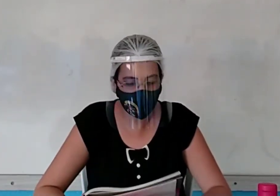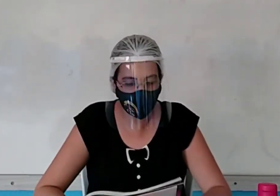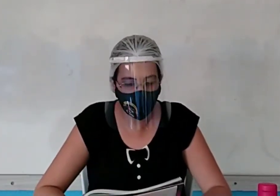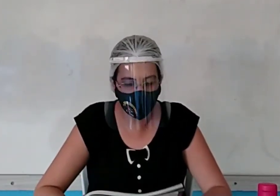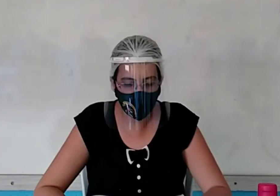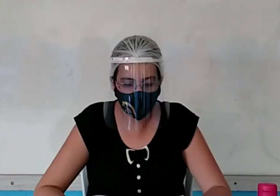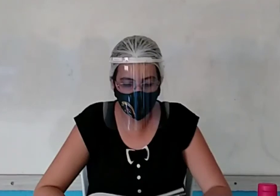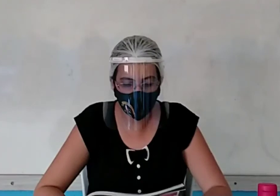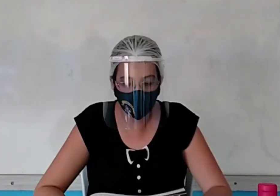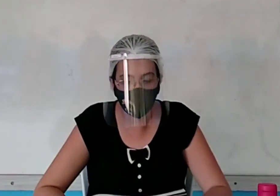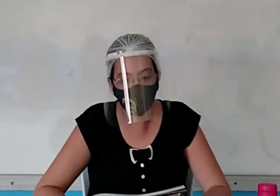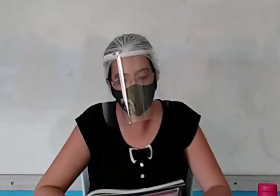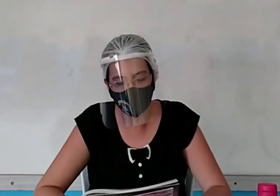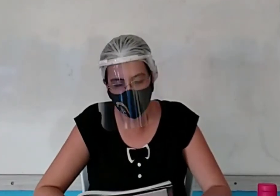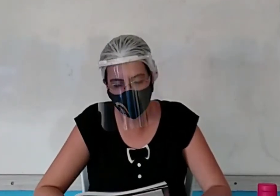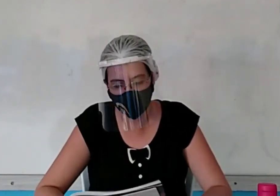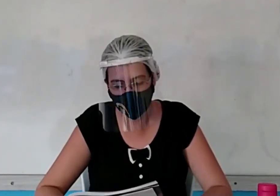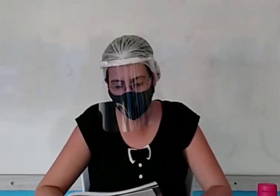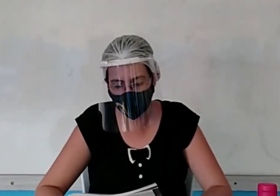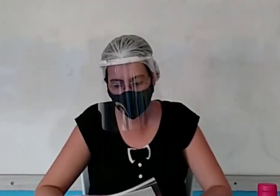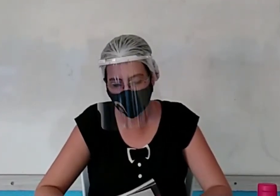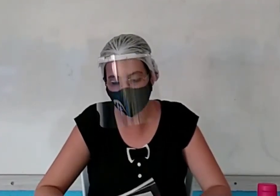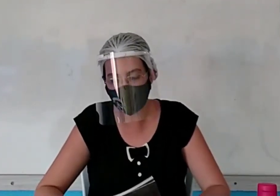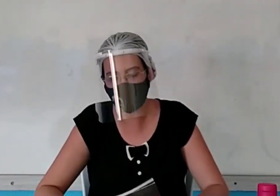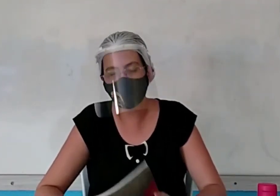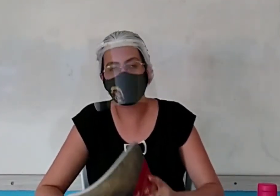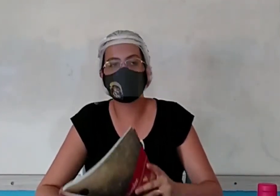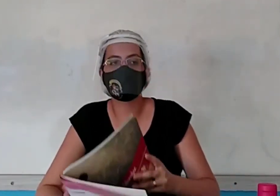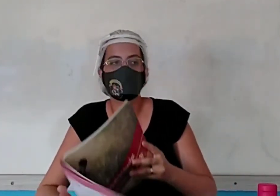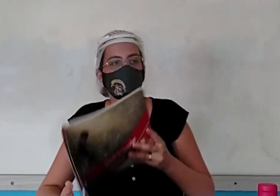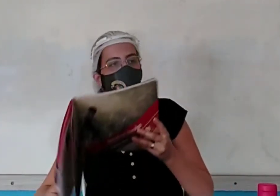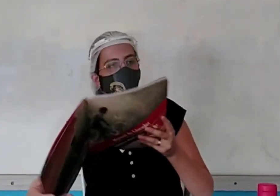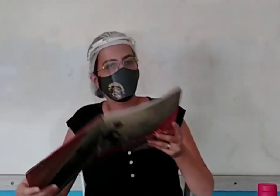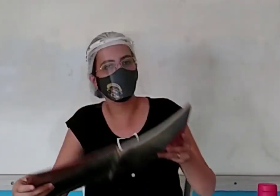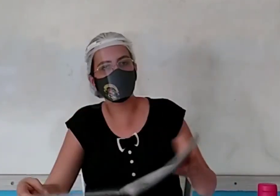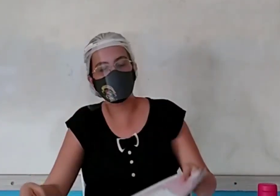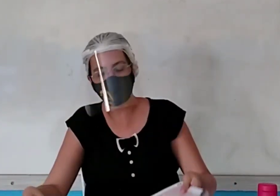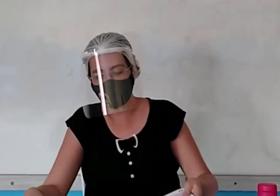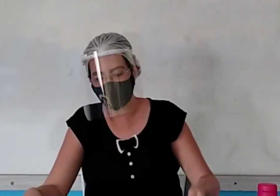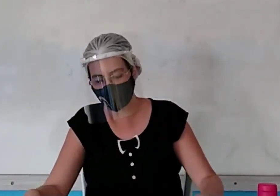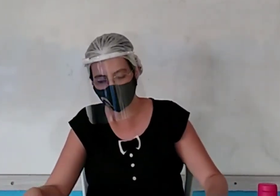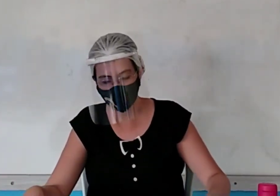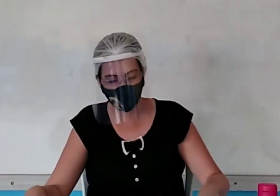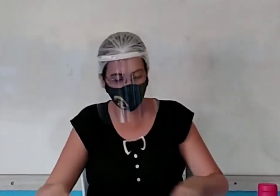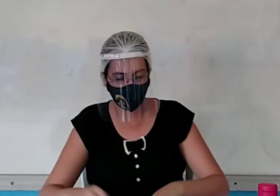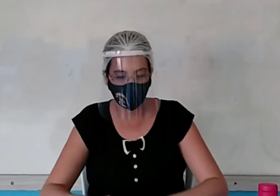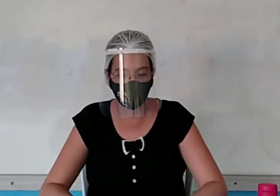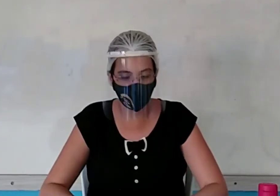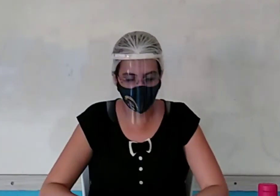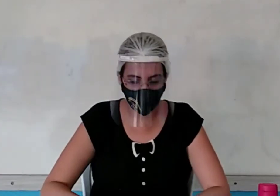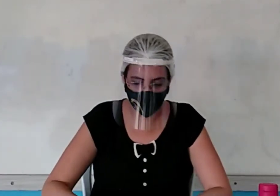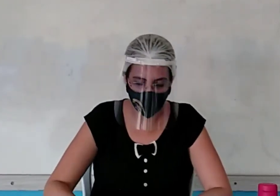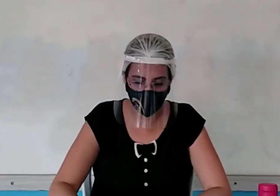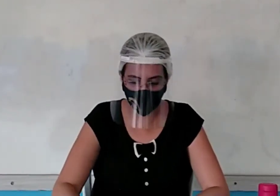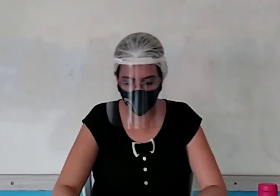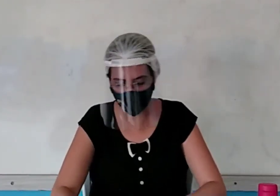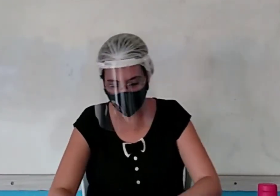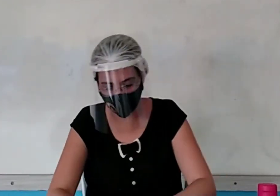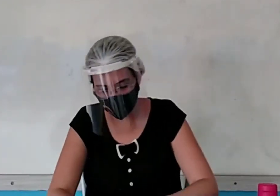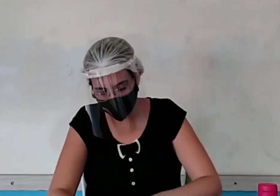isso para um adulto. Ou olhe se está vindo algum carro antes de ir buscá-la. Duas teorias aqui que